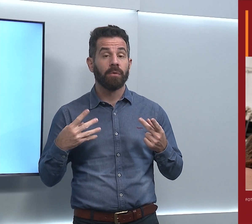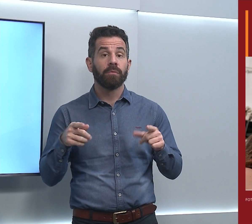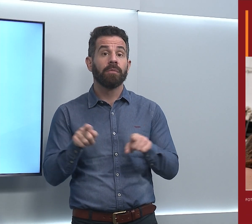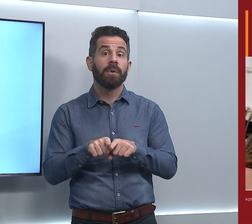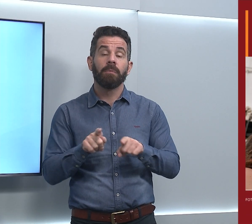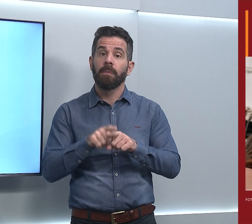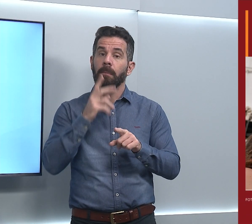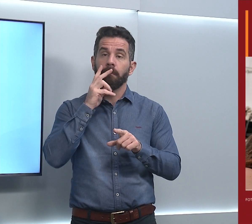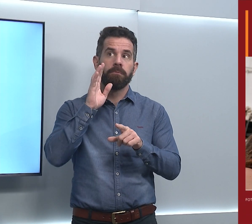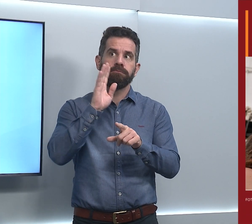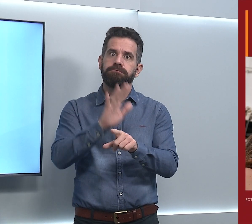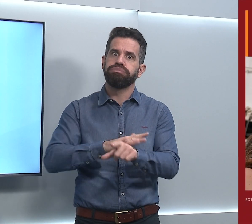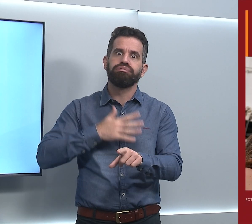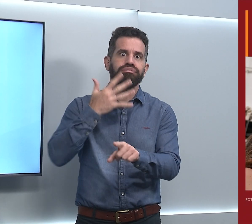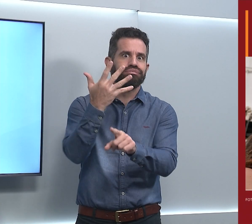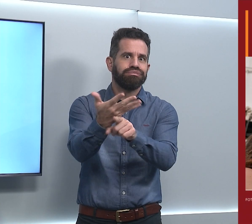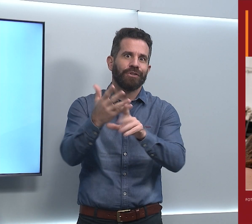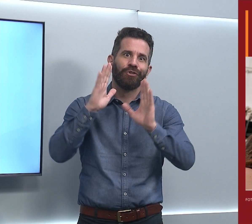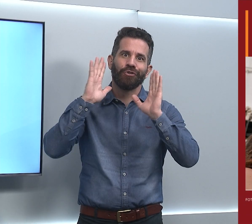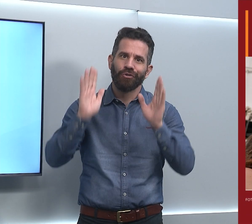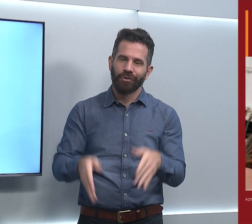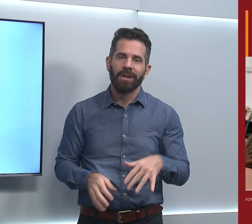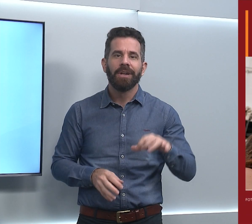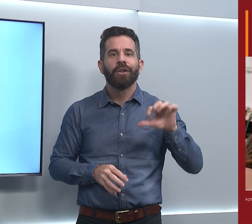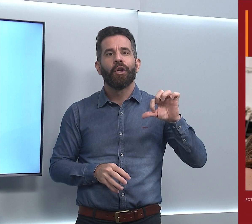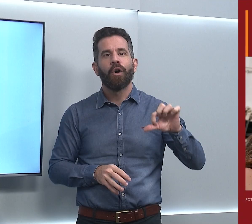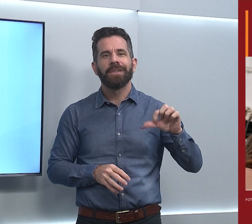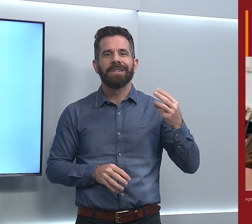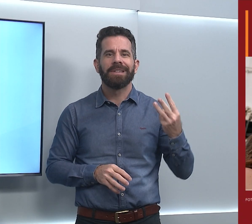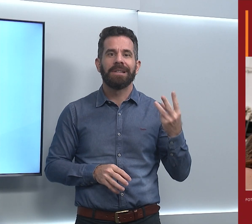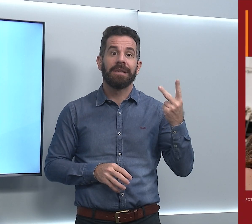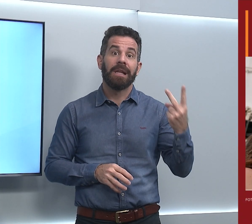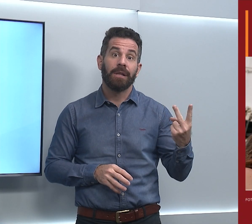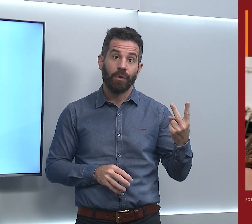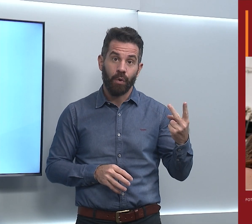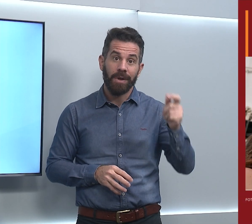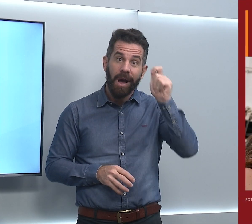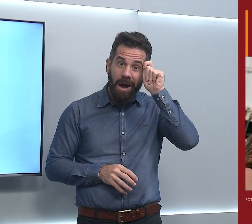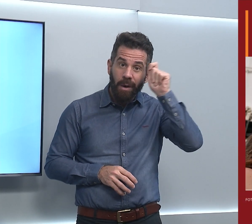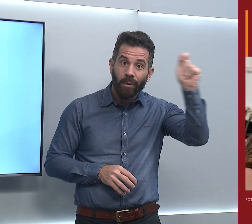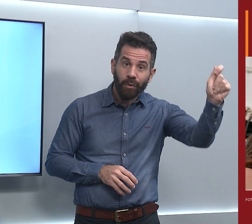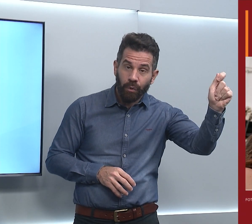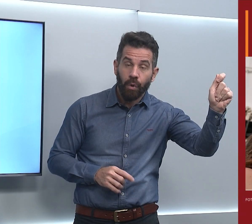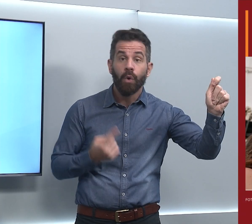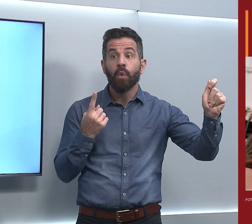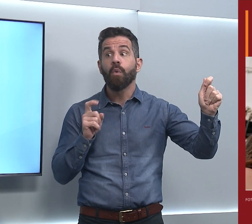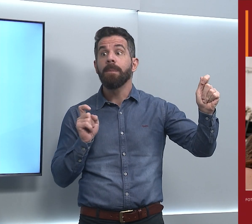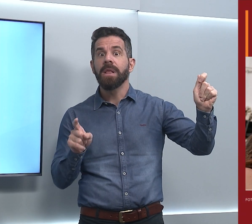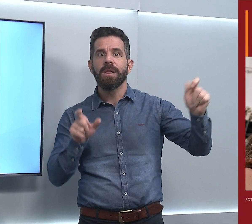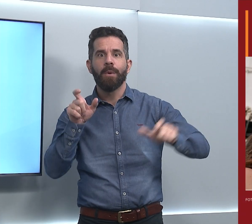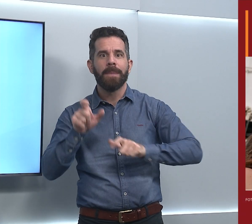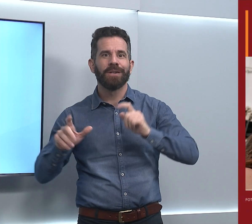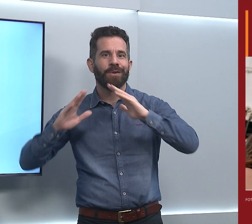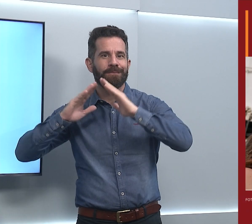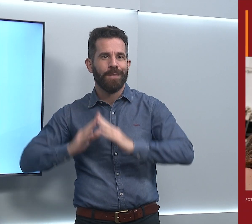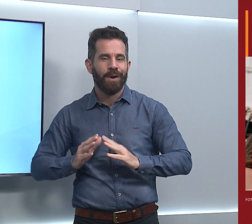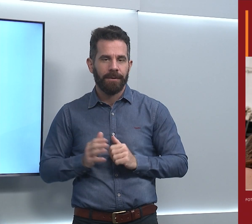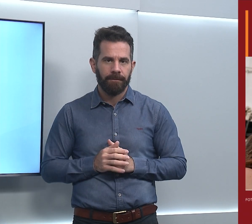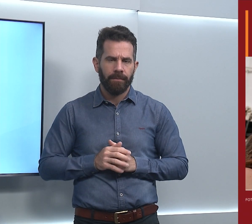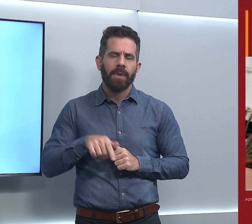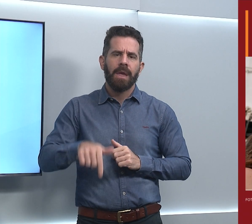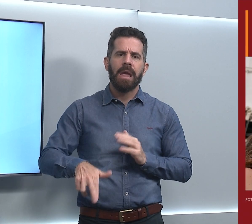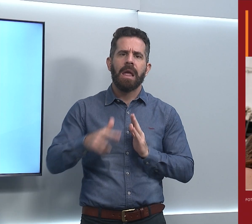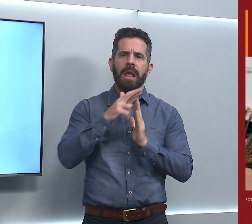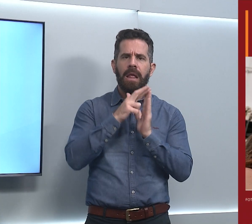proporção quase quintuplicou e foi para 932 autores por milhão. O relatório foi feito